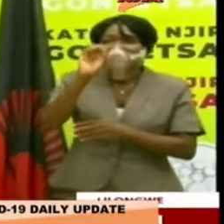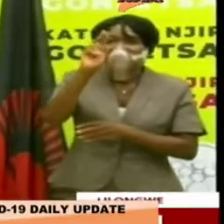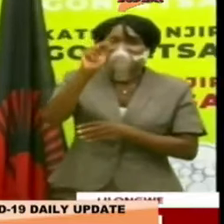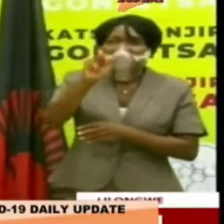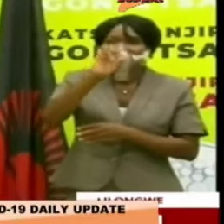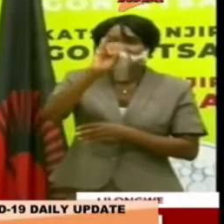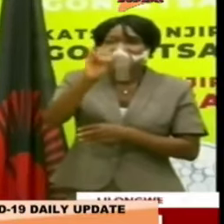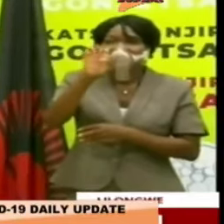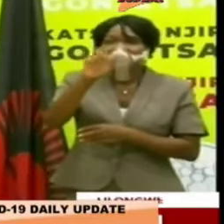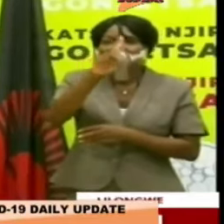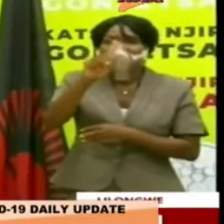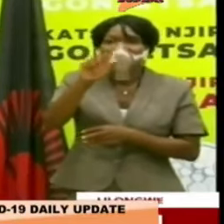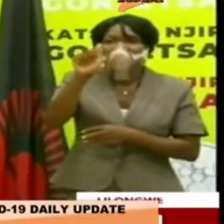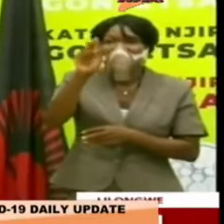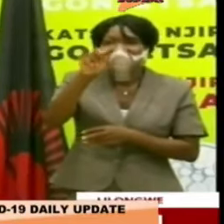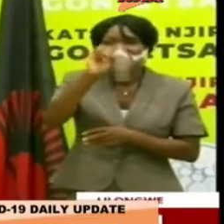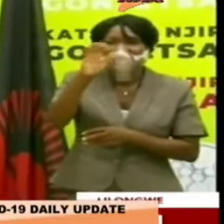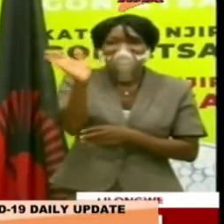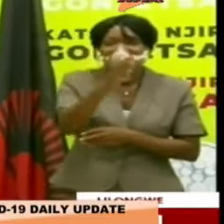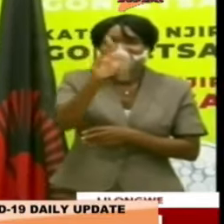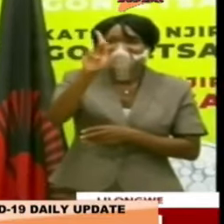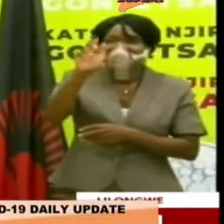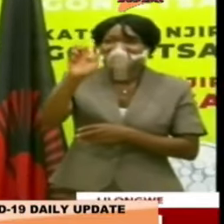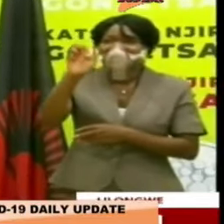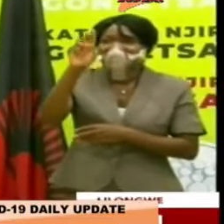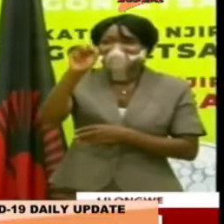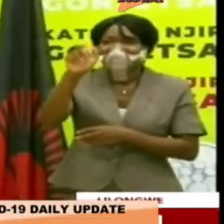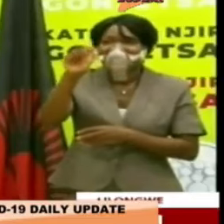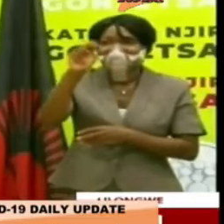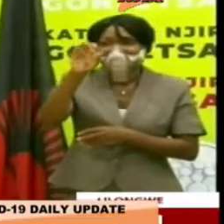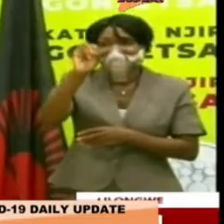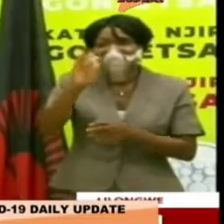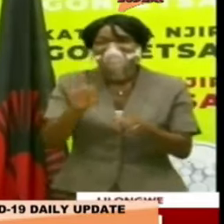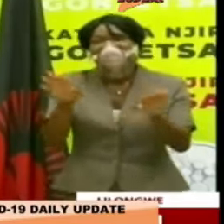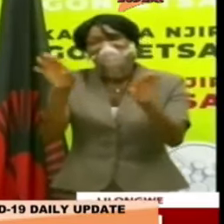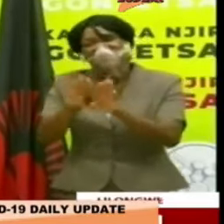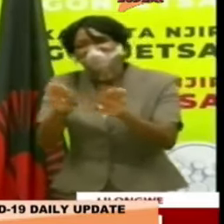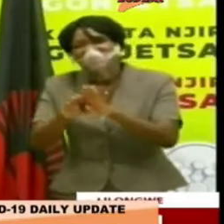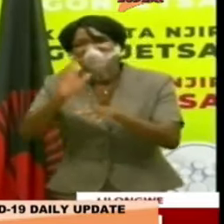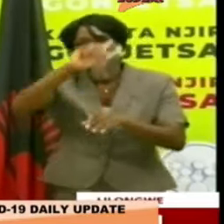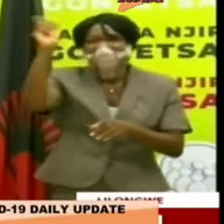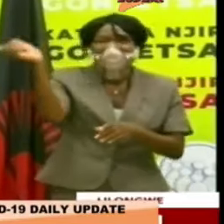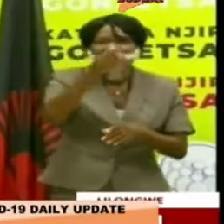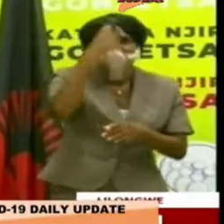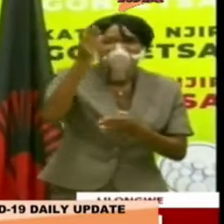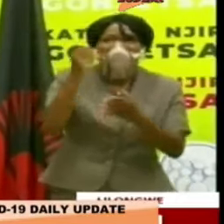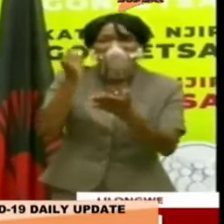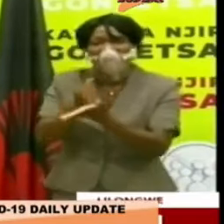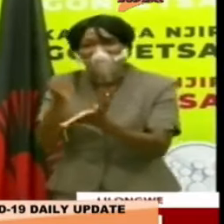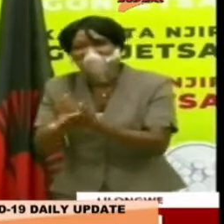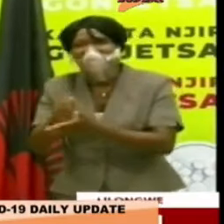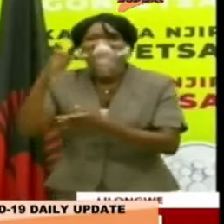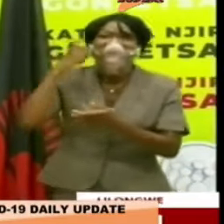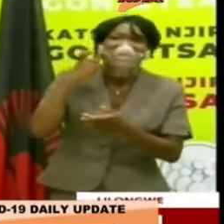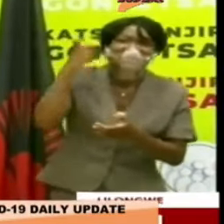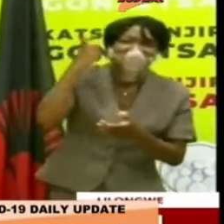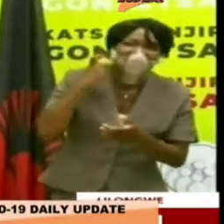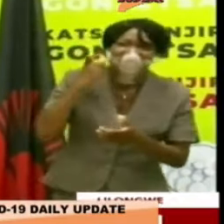atiwonjezeraso masilinda a National Bank iso na oso atipatsaso ma ventilator makampani ambiri amwene abwero